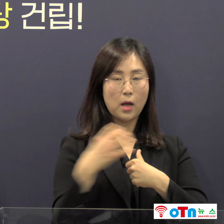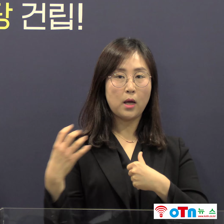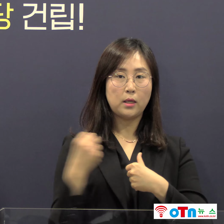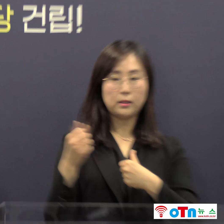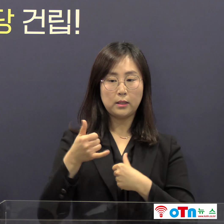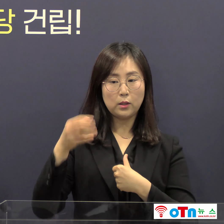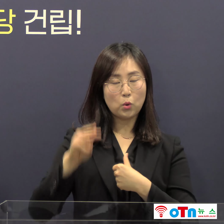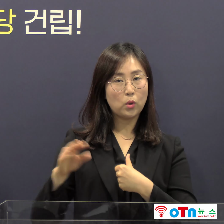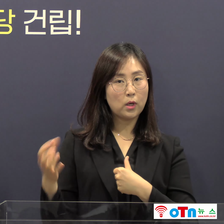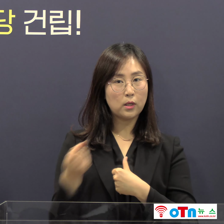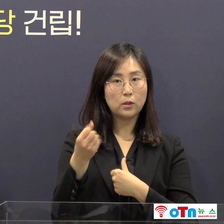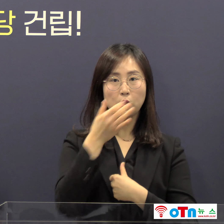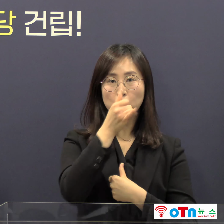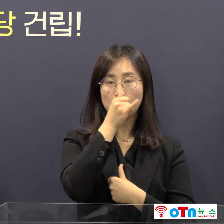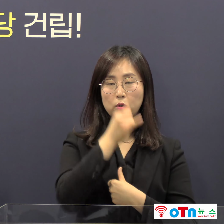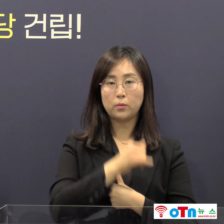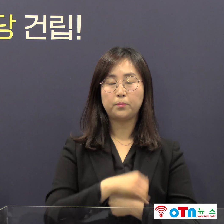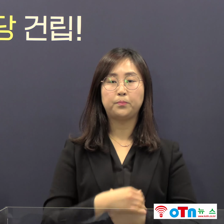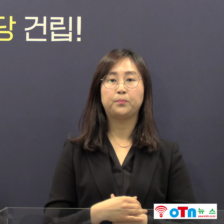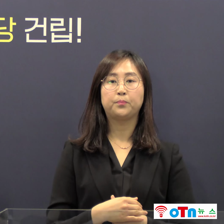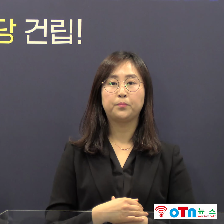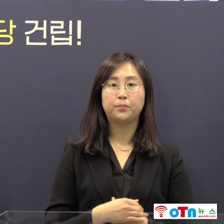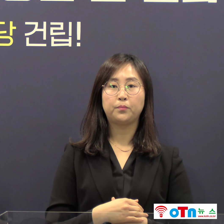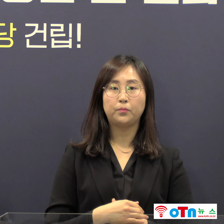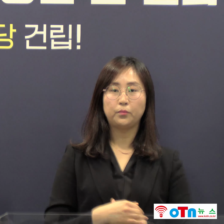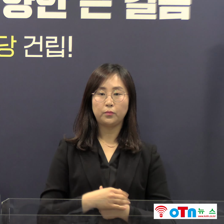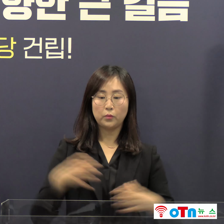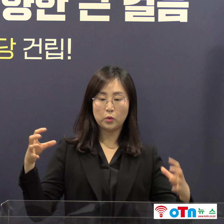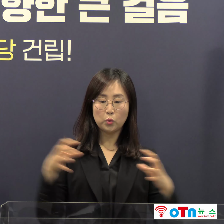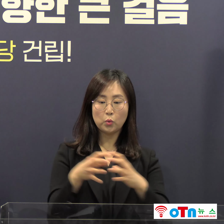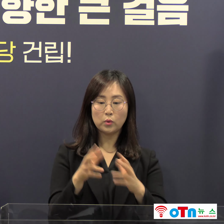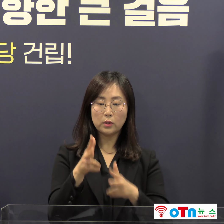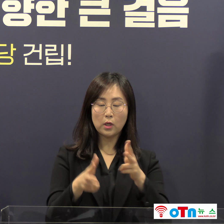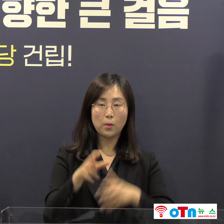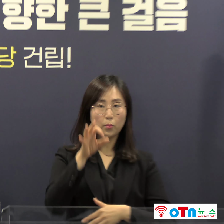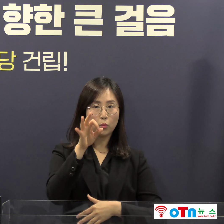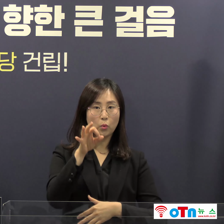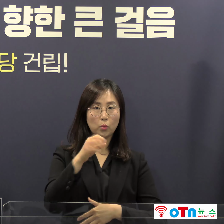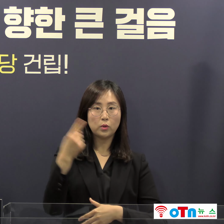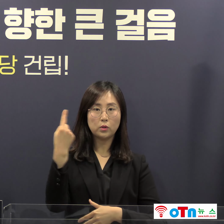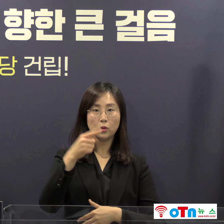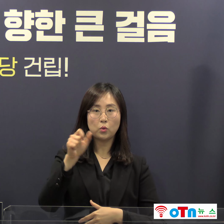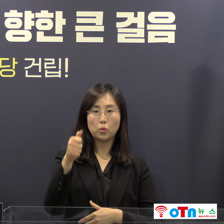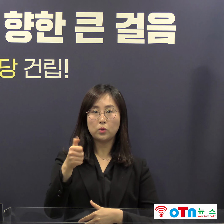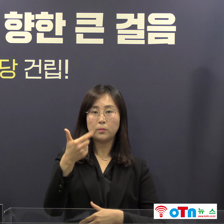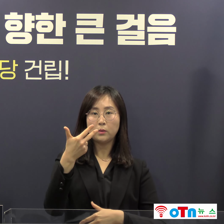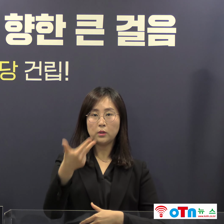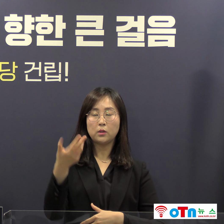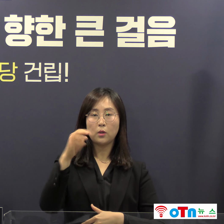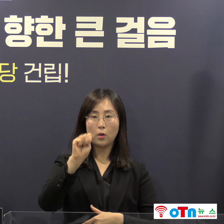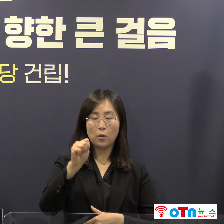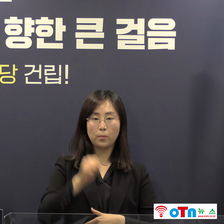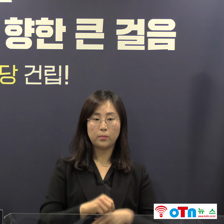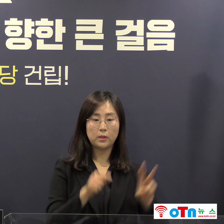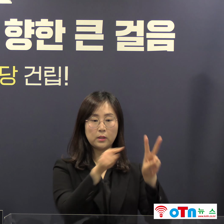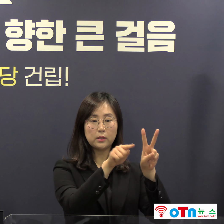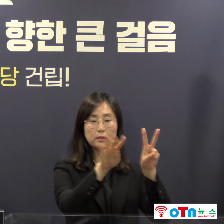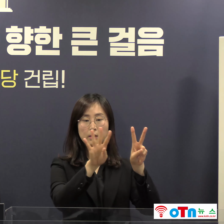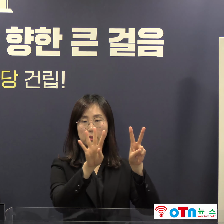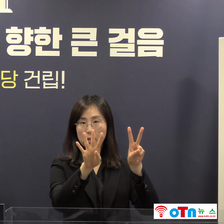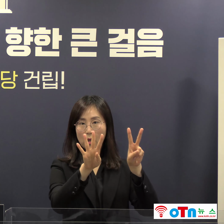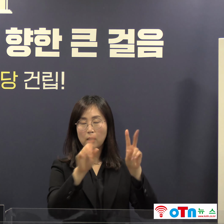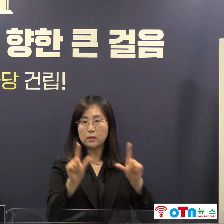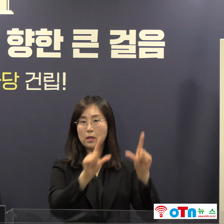예정입니다. 세종예술의 전당은 총 사업비 1,057억 원을 투입하여 2-4 생활권